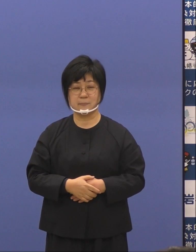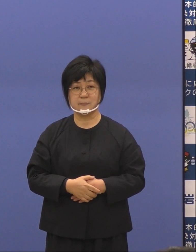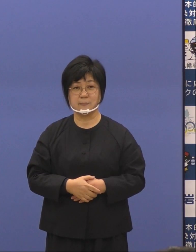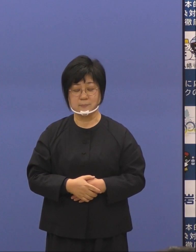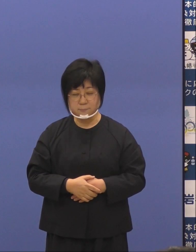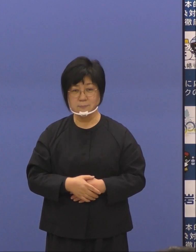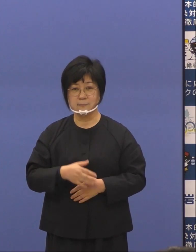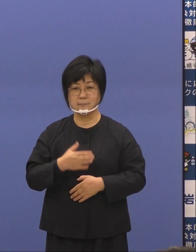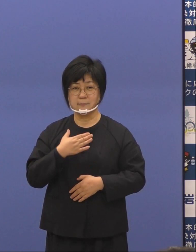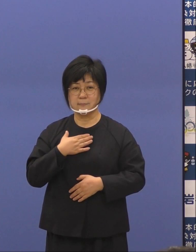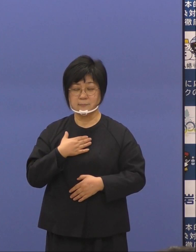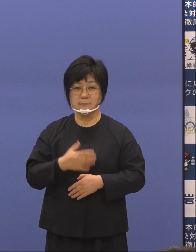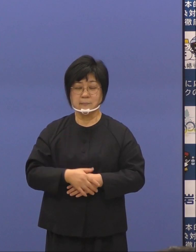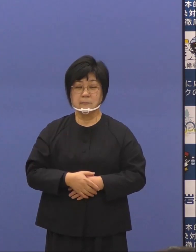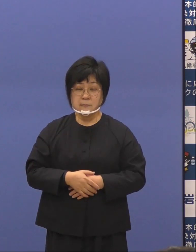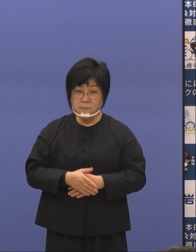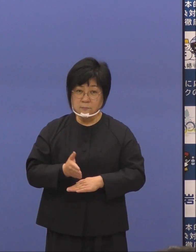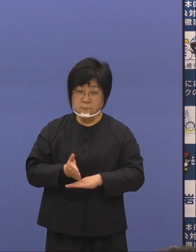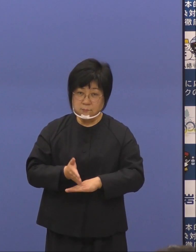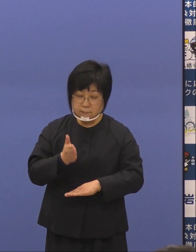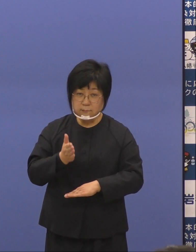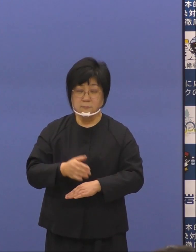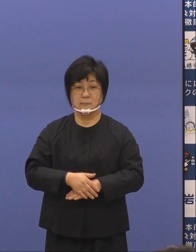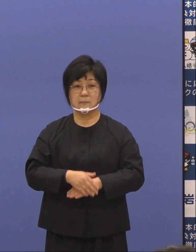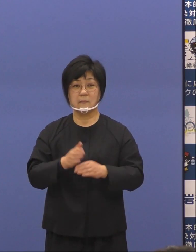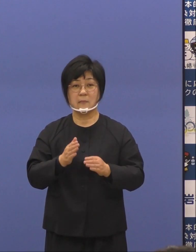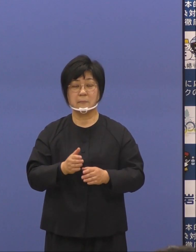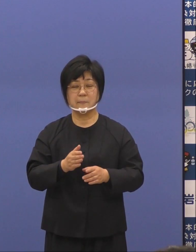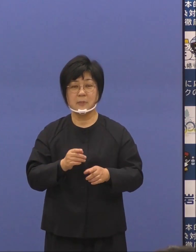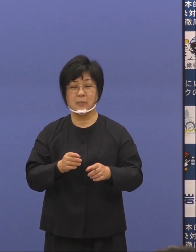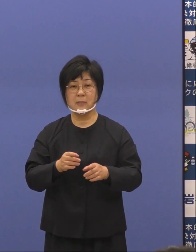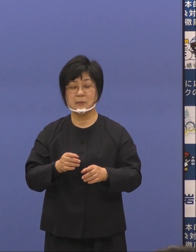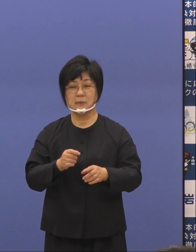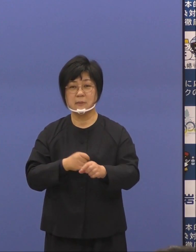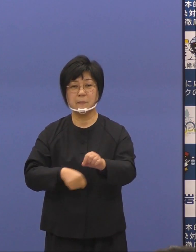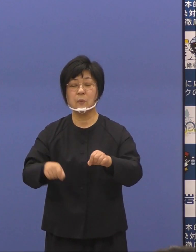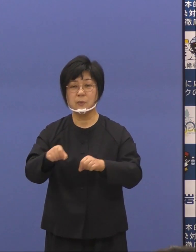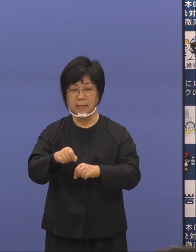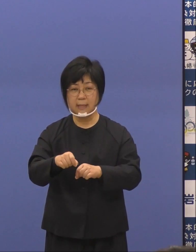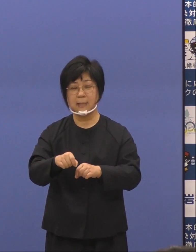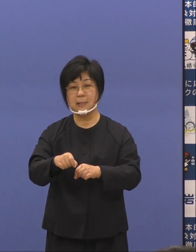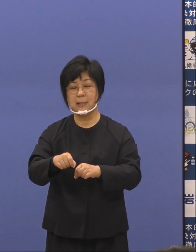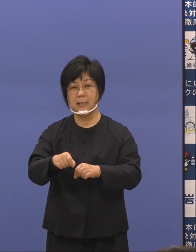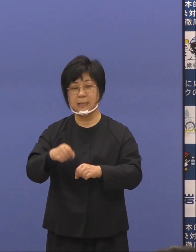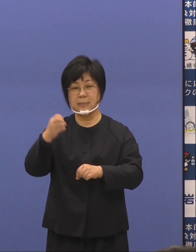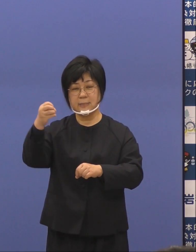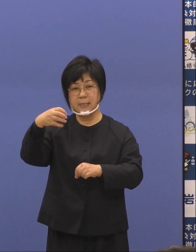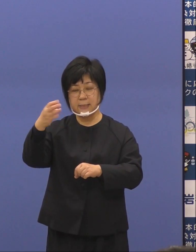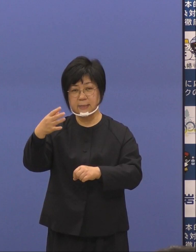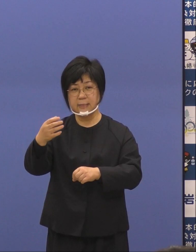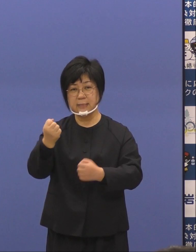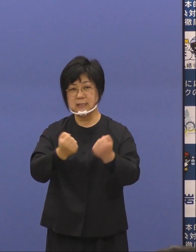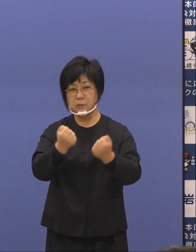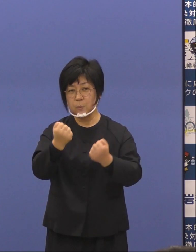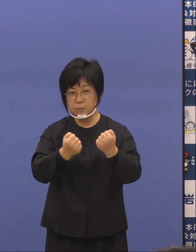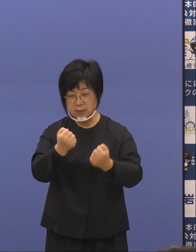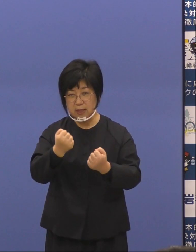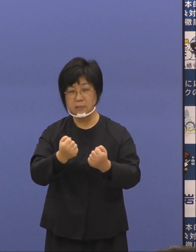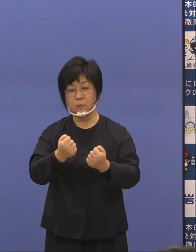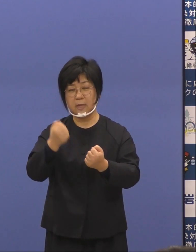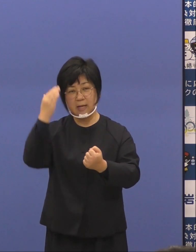ありがとうございます。一方で電気自動車の移行でガソリン税の減収というような状況もある中